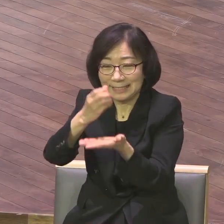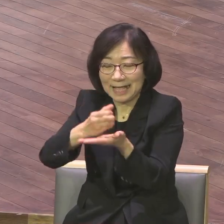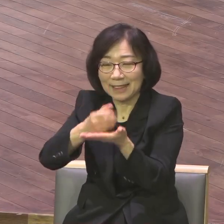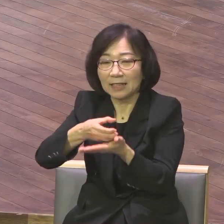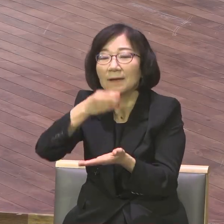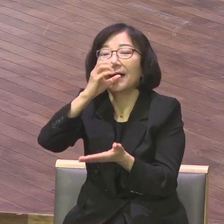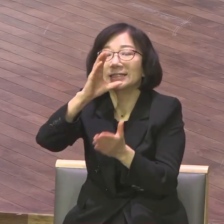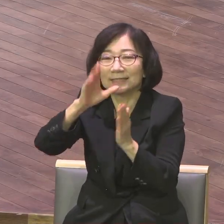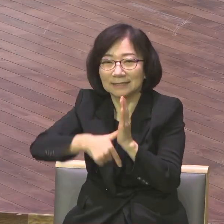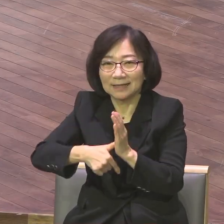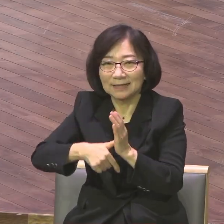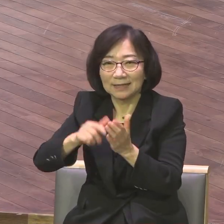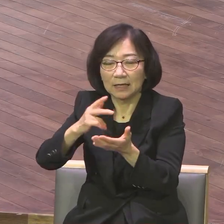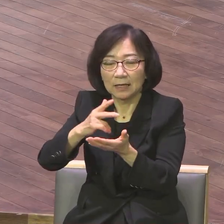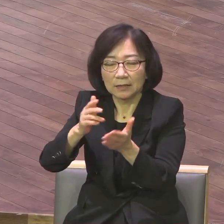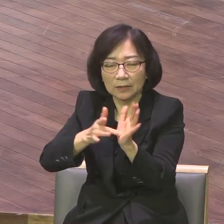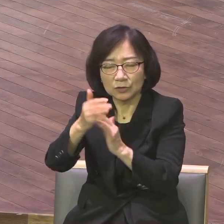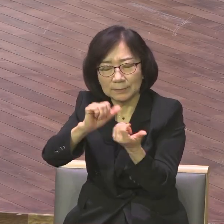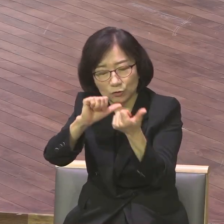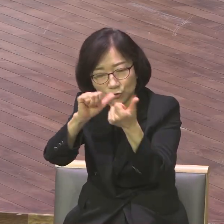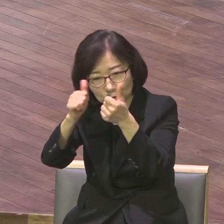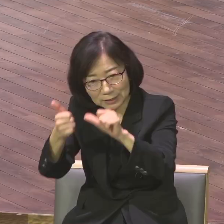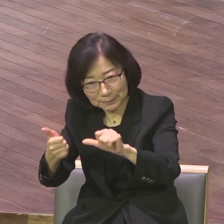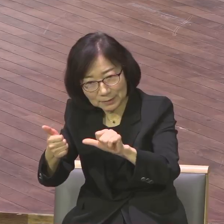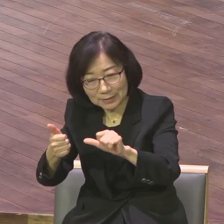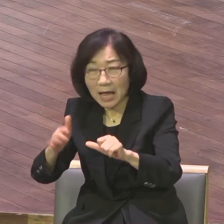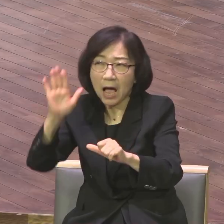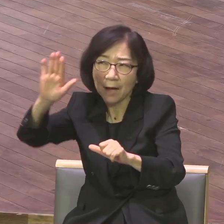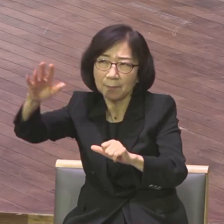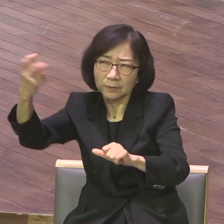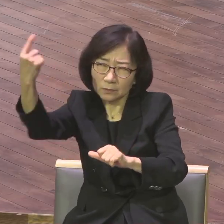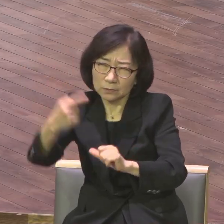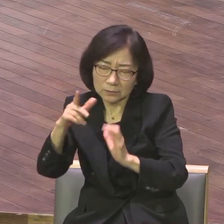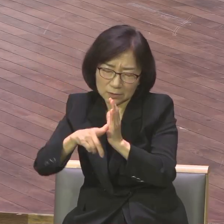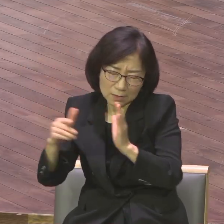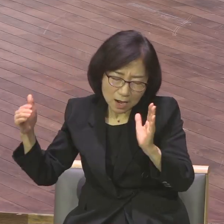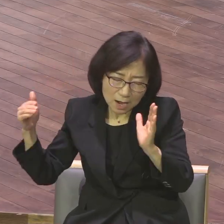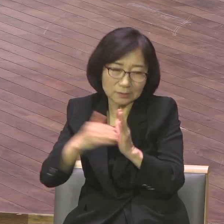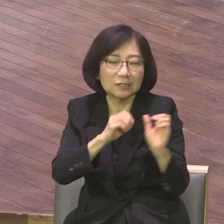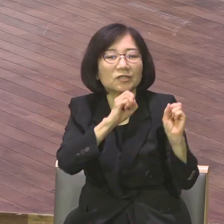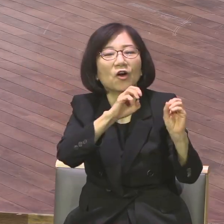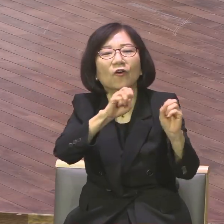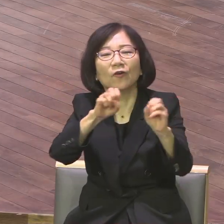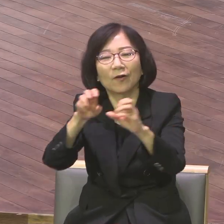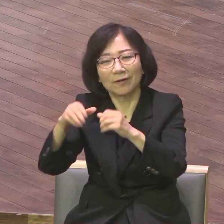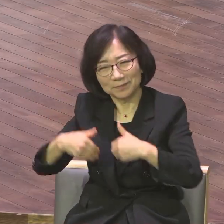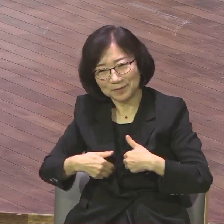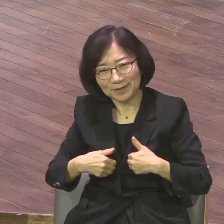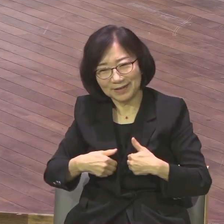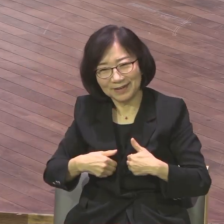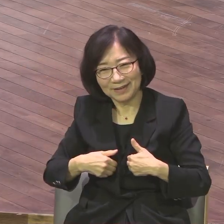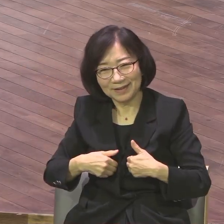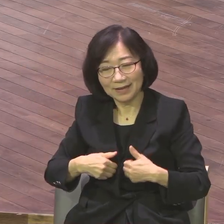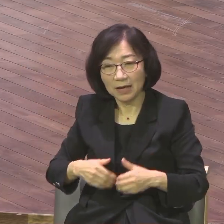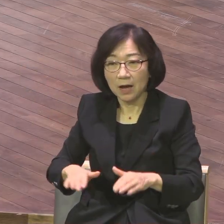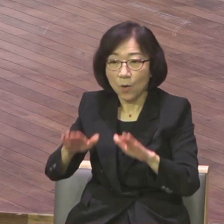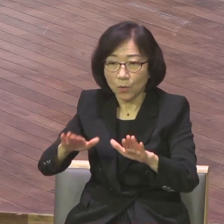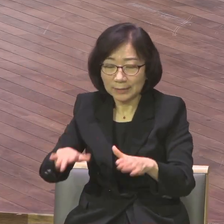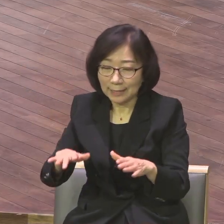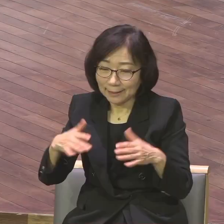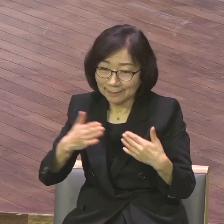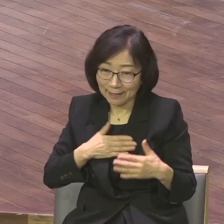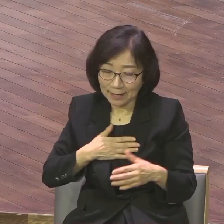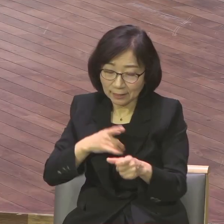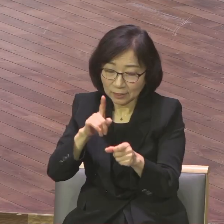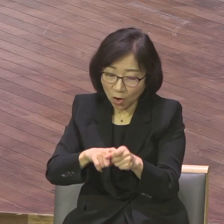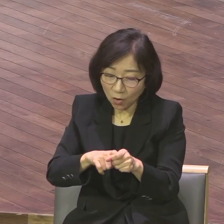주의 죽으심을 그가 오실 때까지 전하는 것이니라. 이 성찬에 참여하면서 내가 결단하고 결심해야